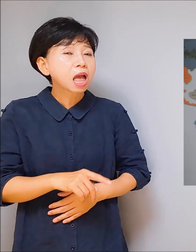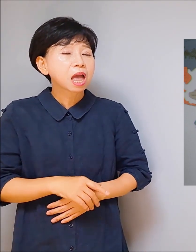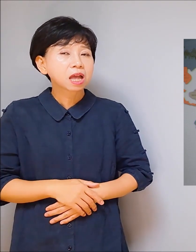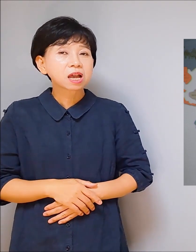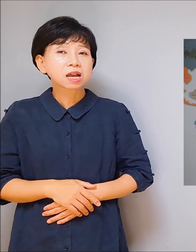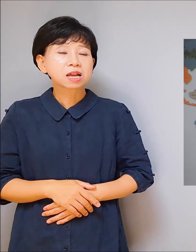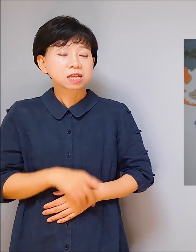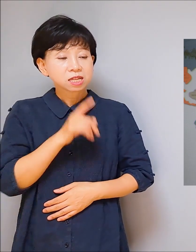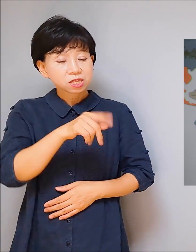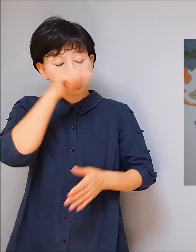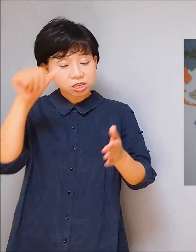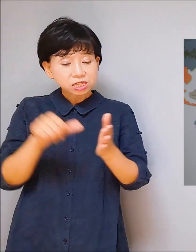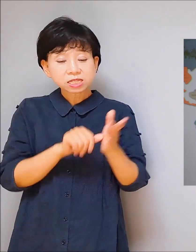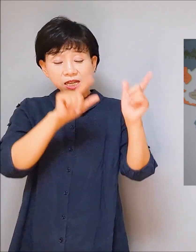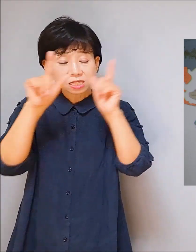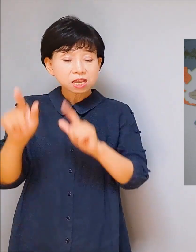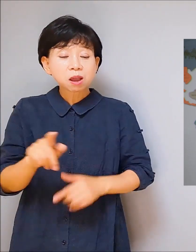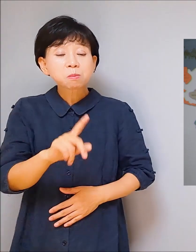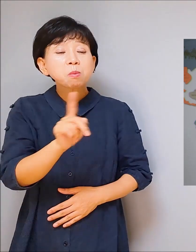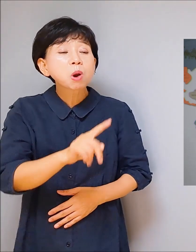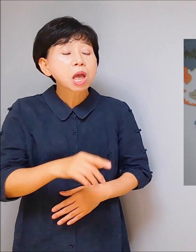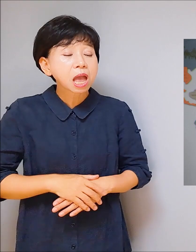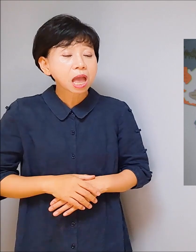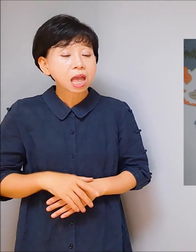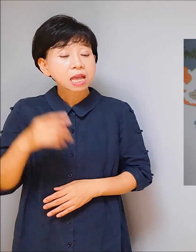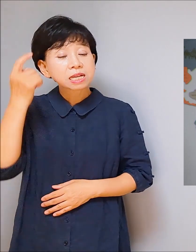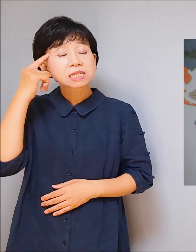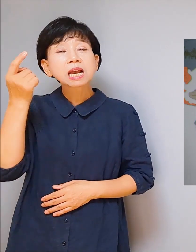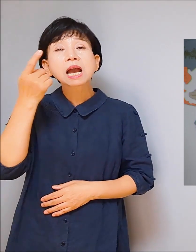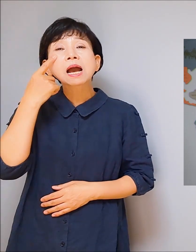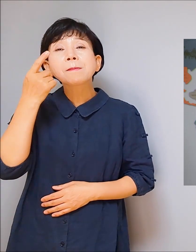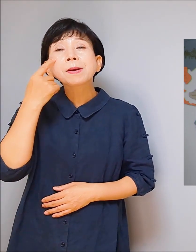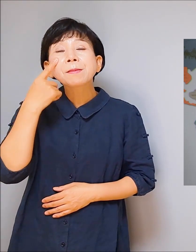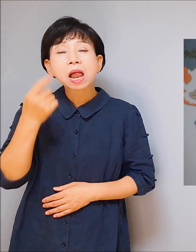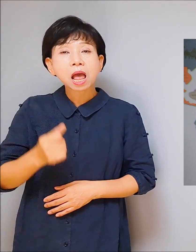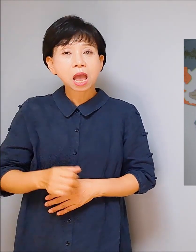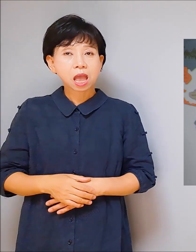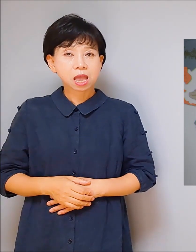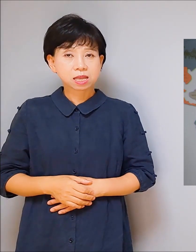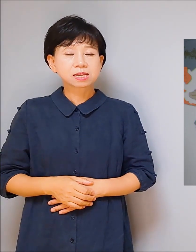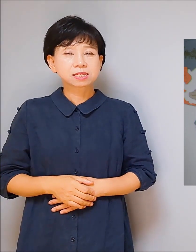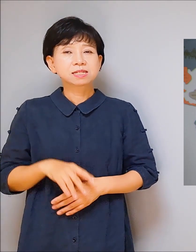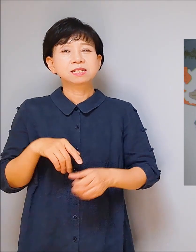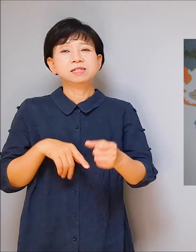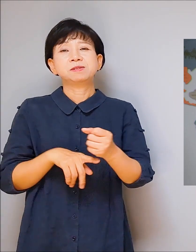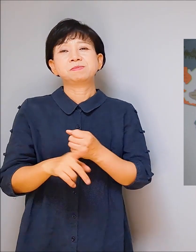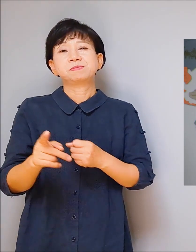살아왔냐? 너 인생 지금까지 살아온 거 한번 생각해 봐라. 이런 의미라는 거죠.